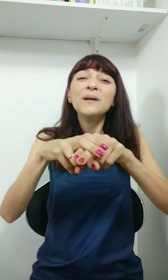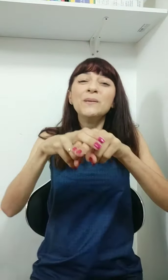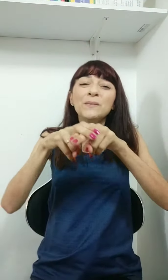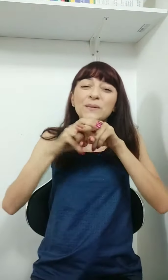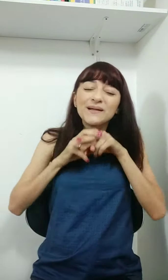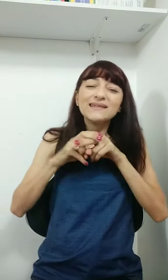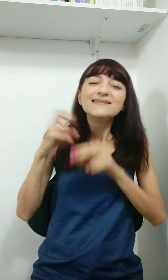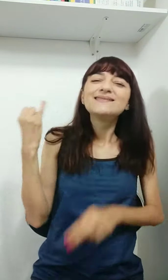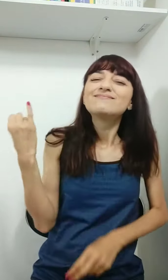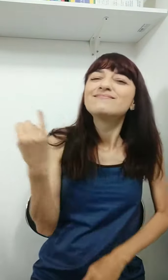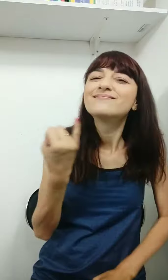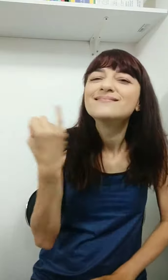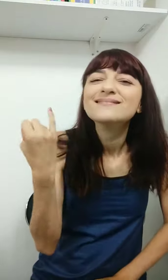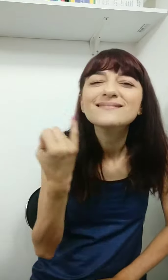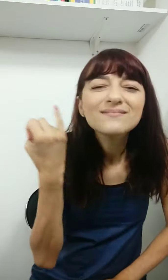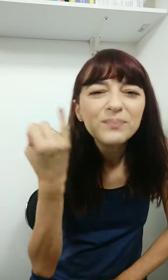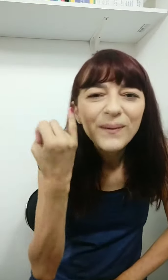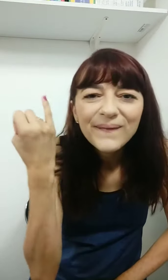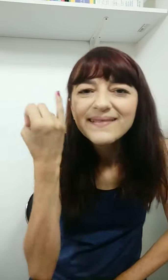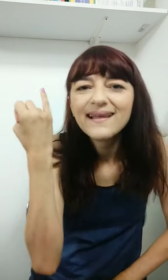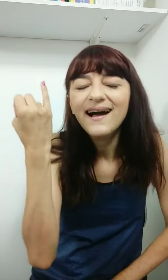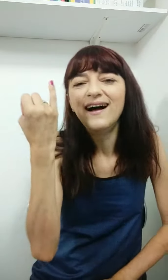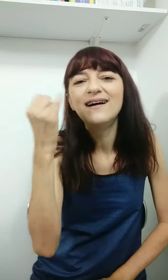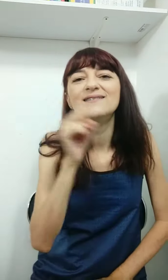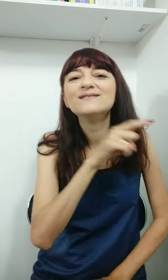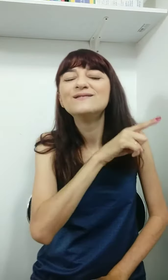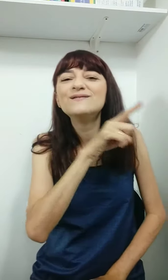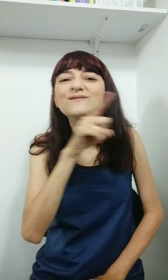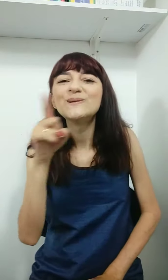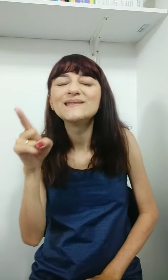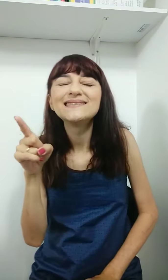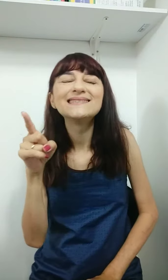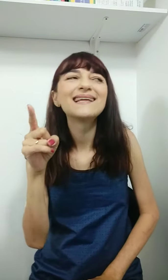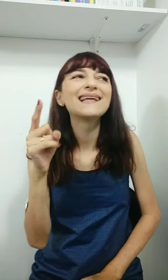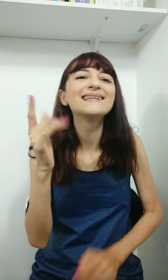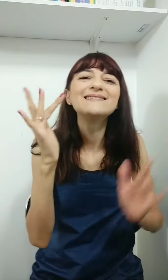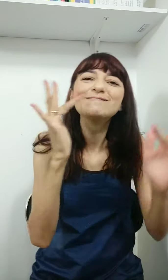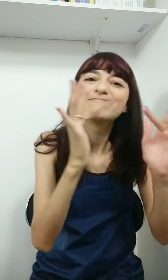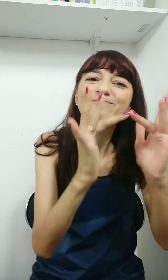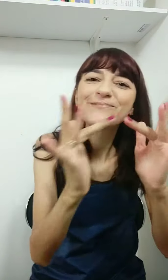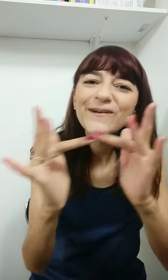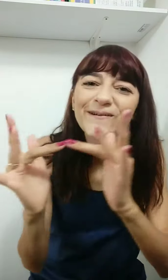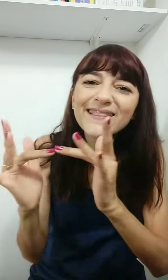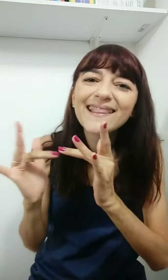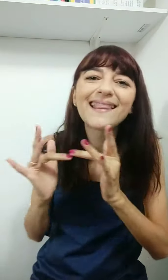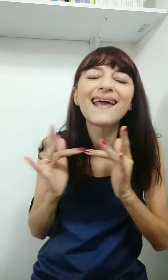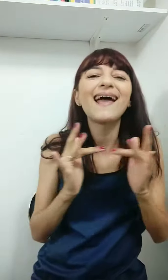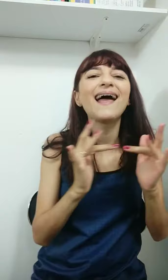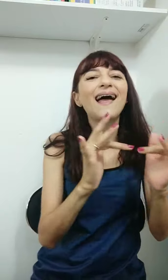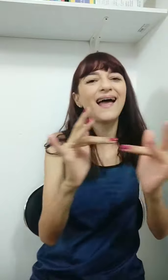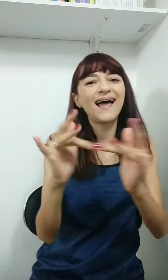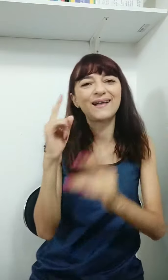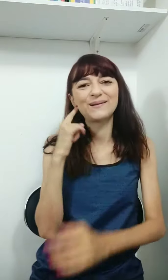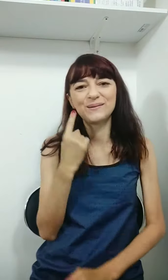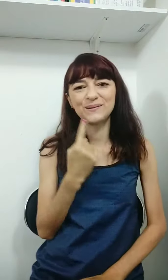algo mais natural. Por isso que é muito importante que vocês prestem atenção, tenham contato com os surdos,